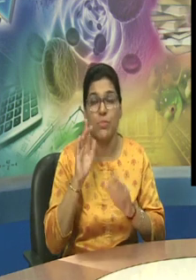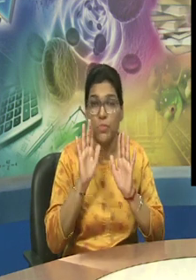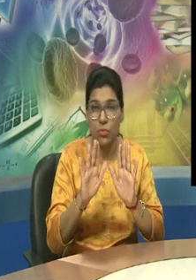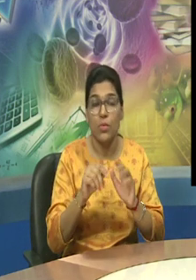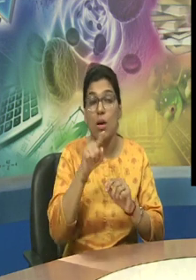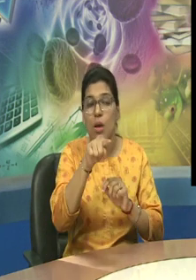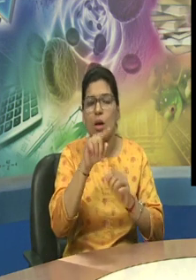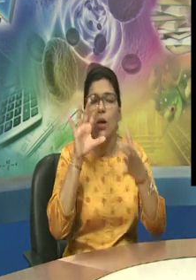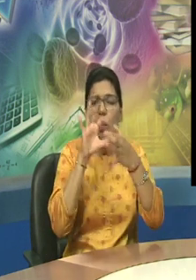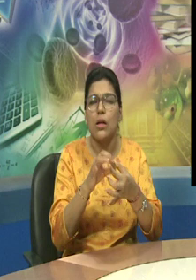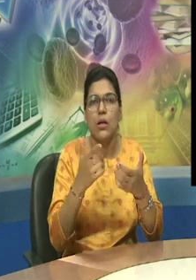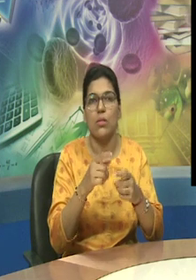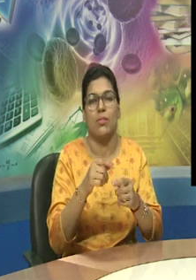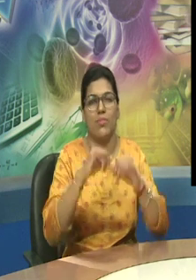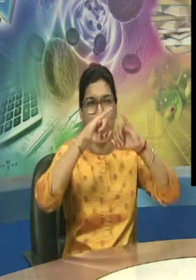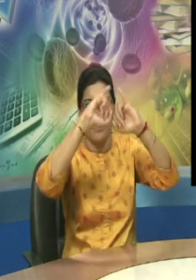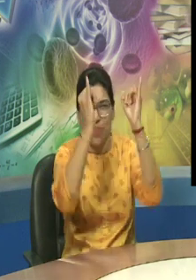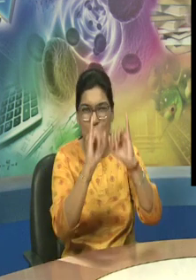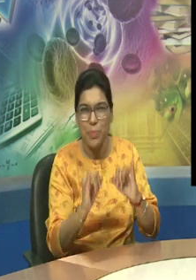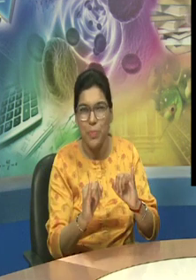लाल शब्द का प्रयोग